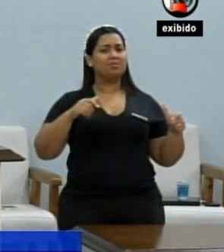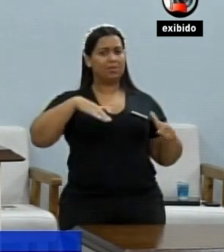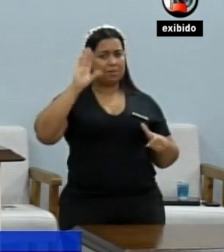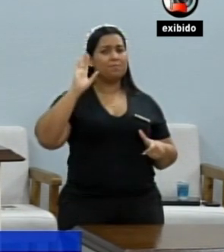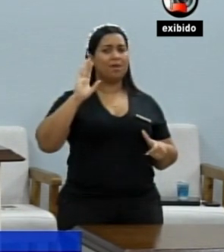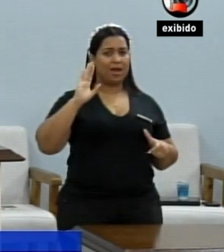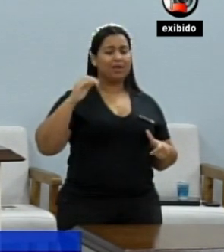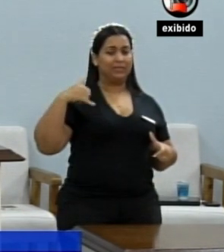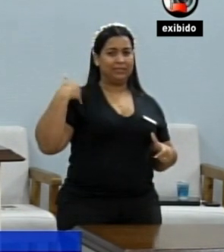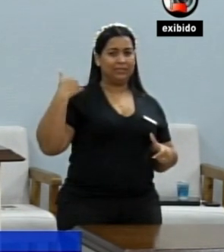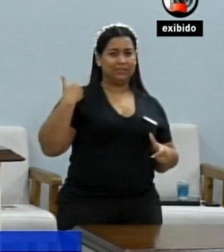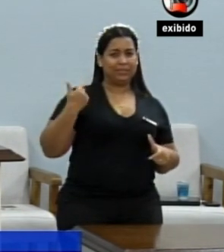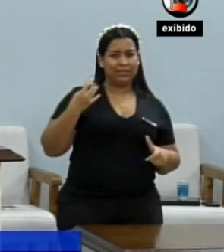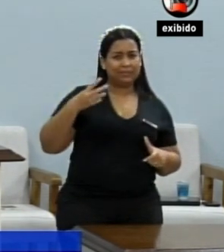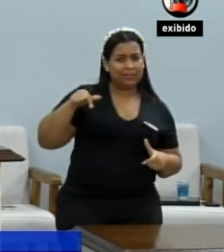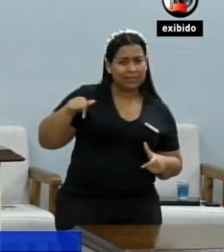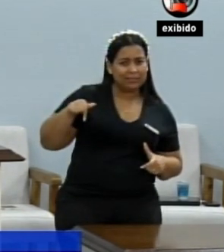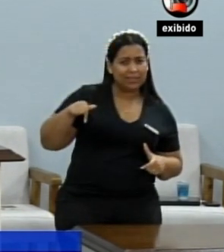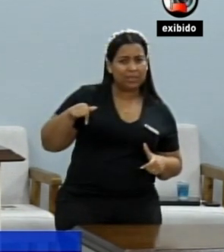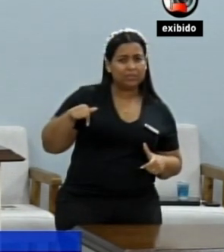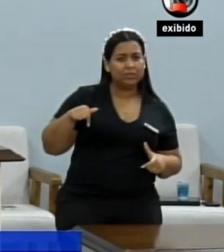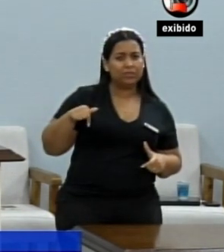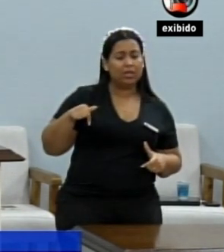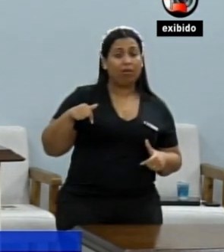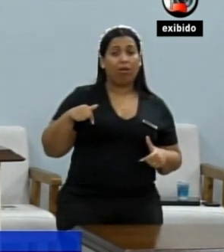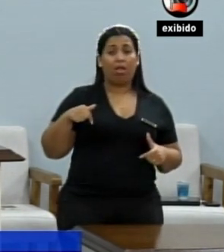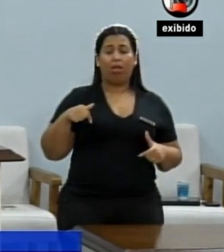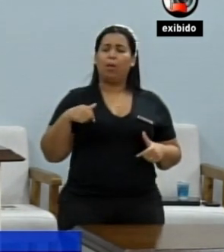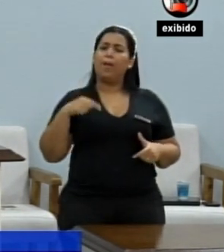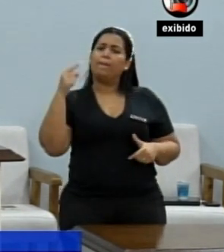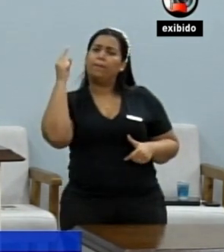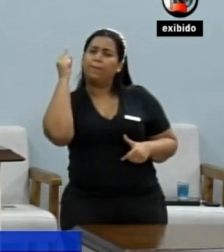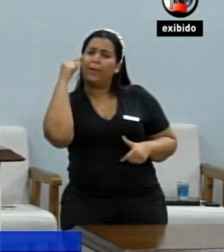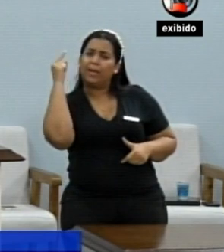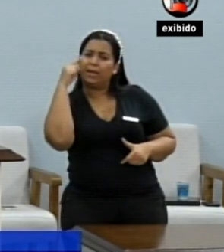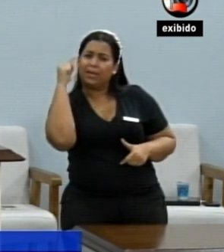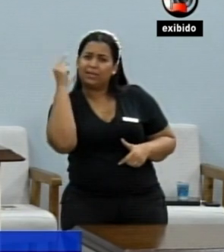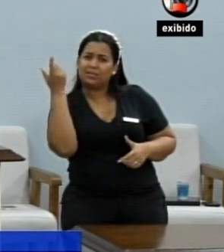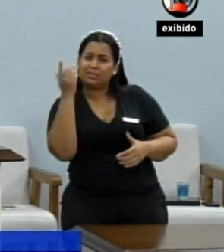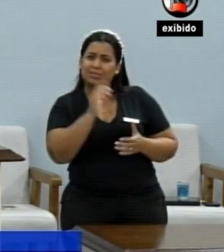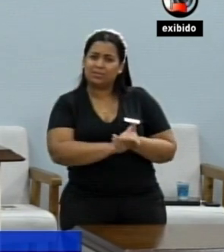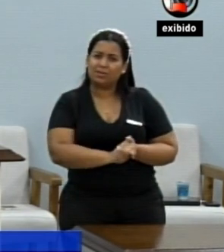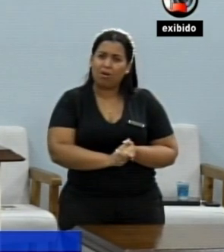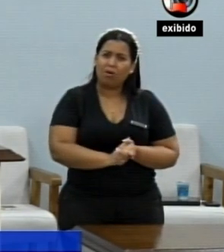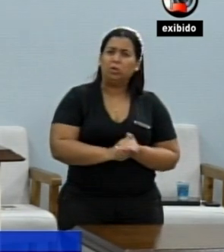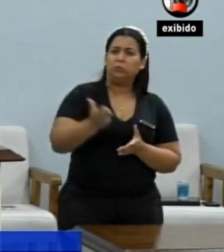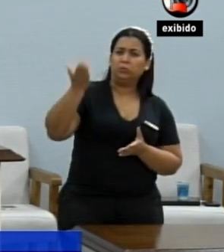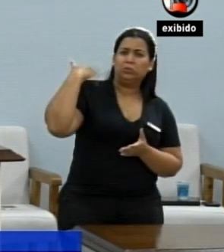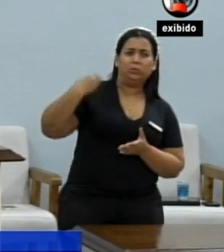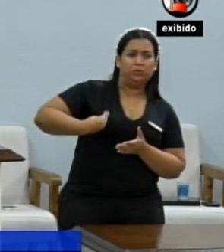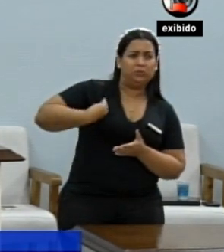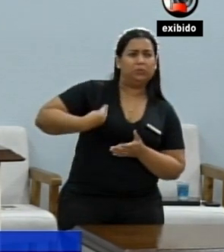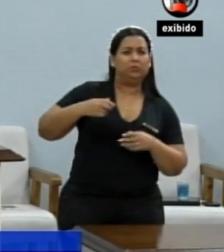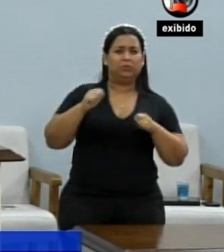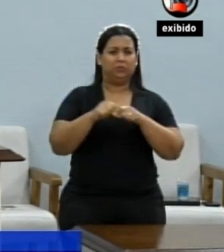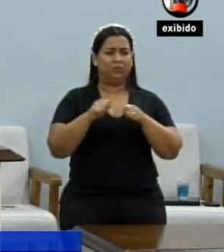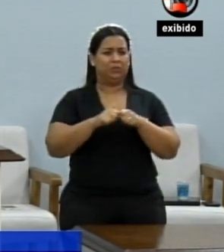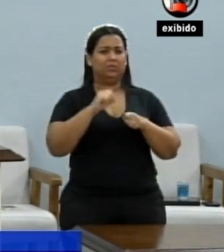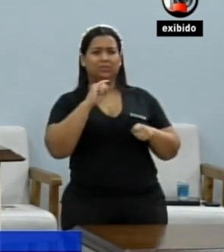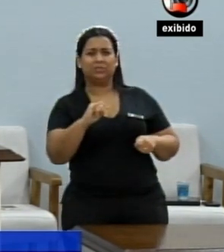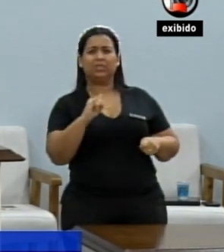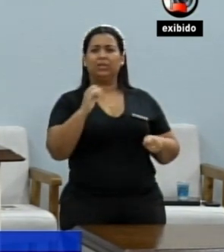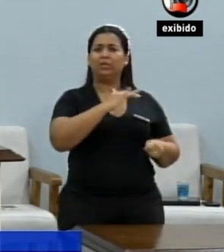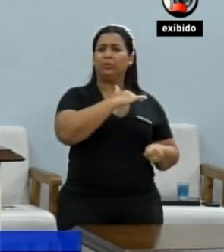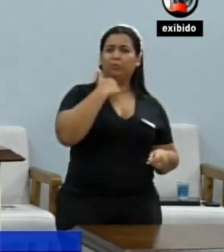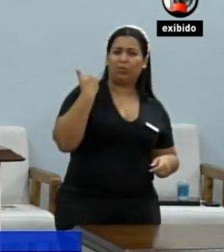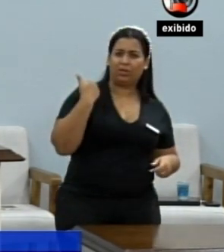37 anos, né? Imaginem o quanto vocês deixariam de ter vivido e realizado se tivessem morrido